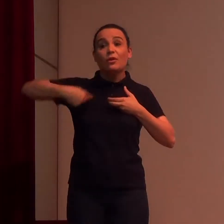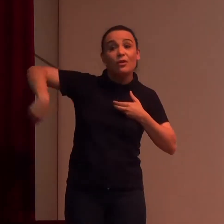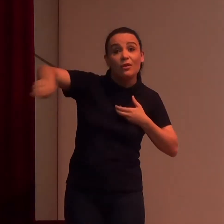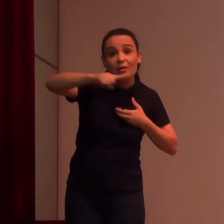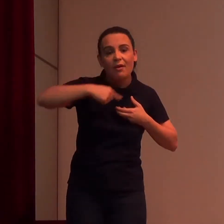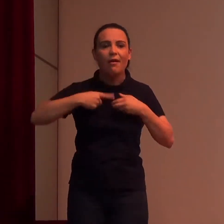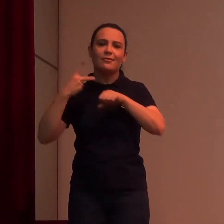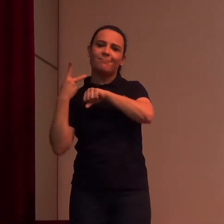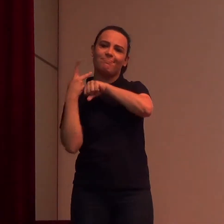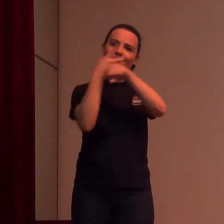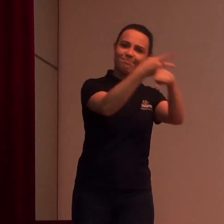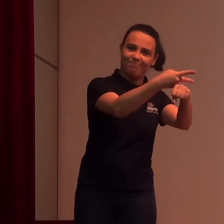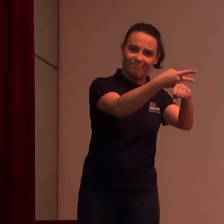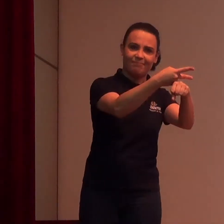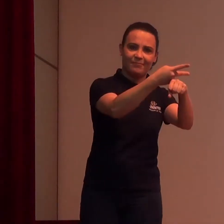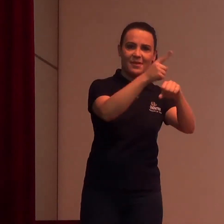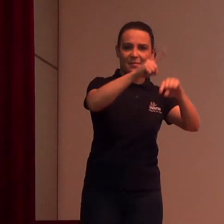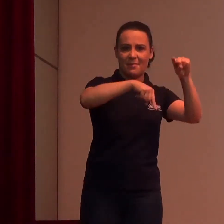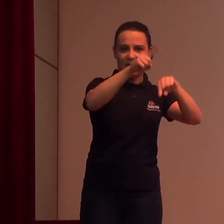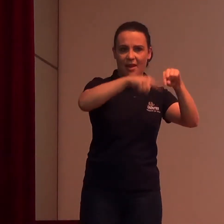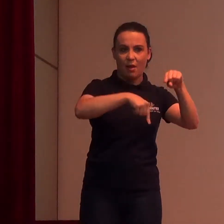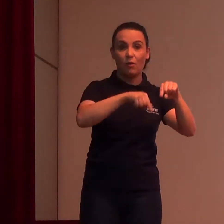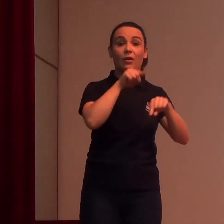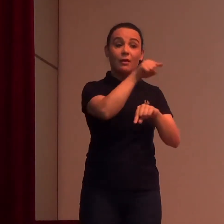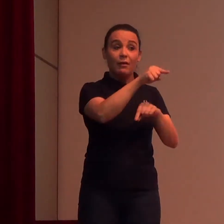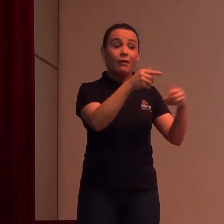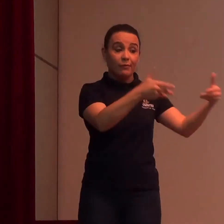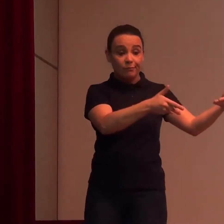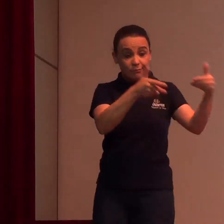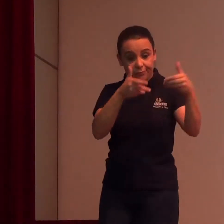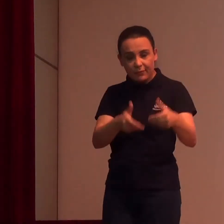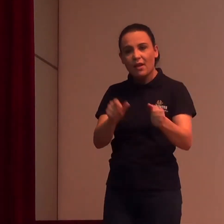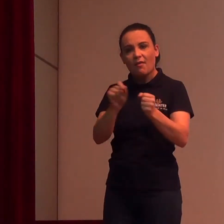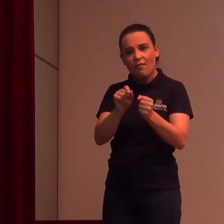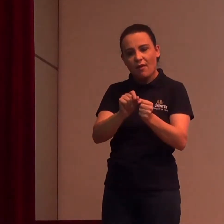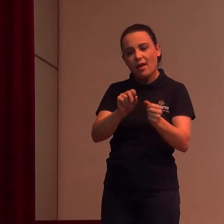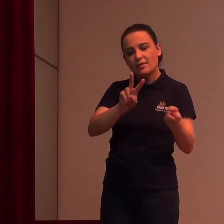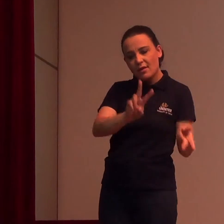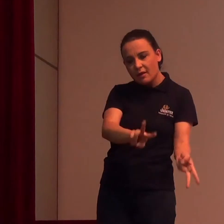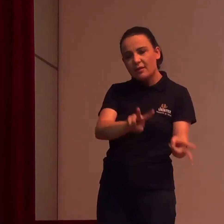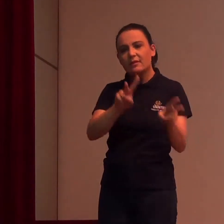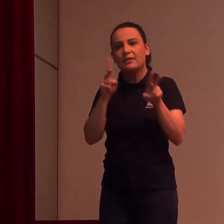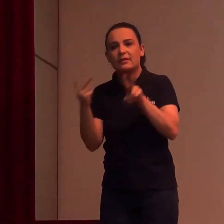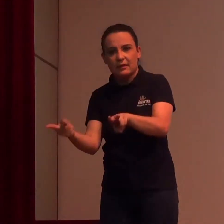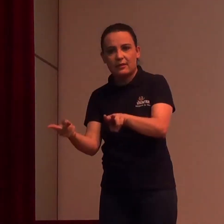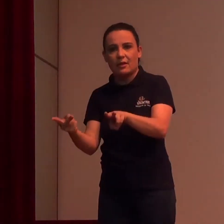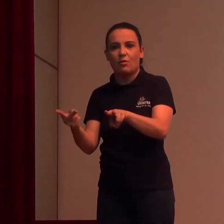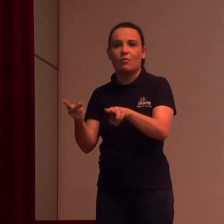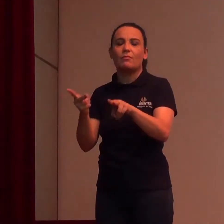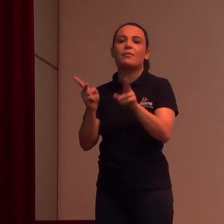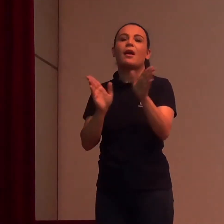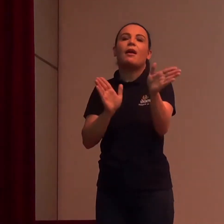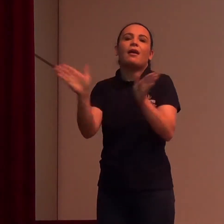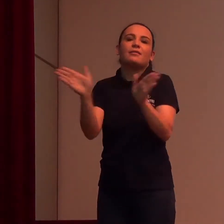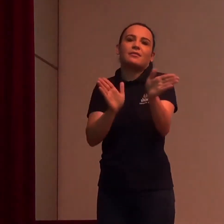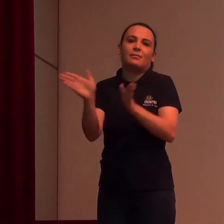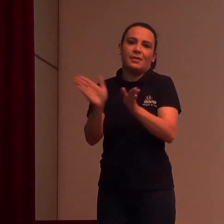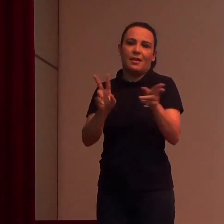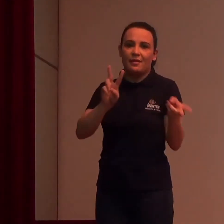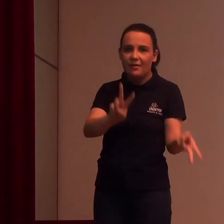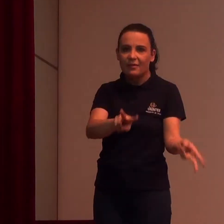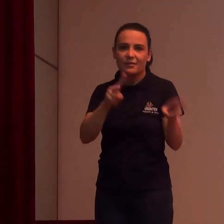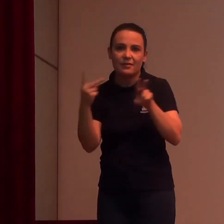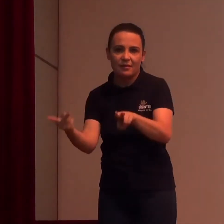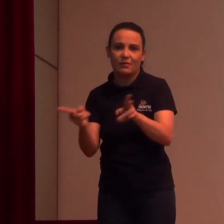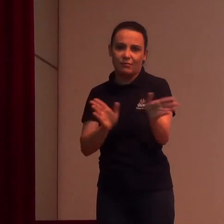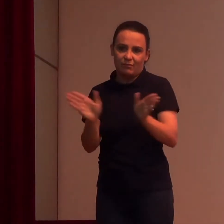não precisa insistir tanto como no começo, e tem outras que não, né? Dependendo, mudou o gestor, pronto, começa tudo de novo. E aí